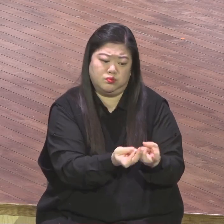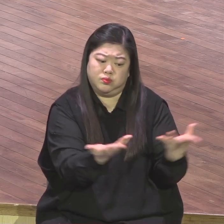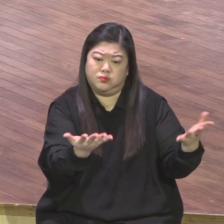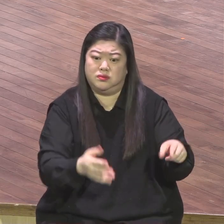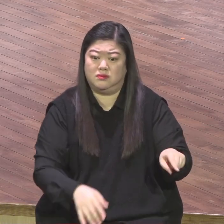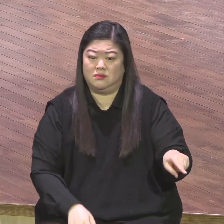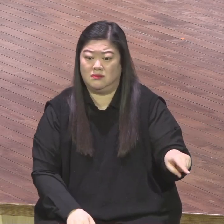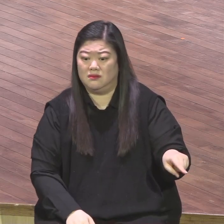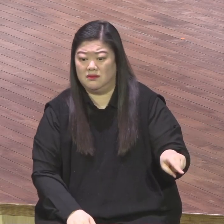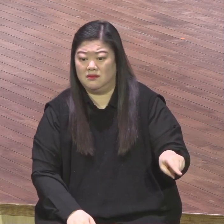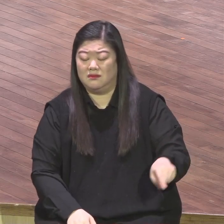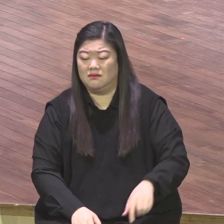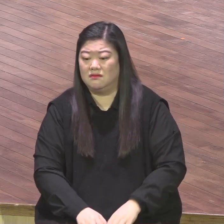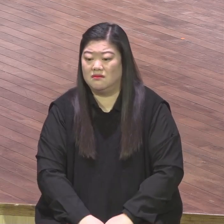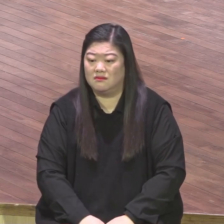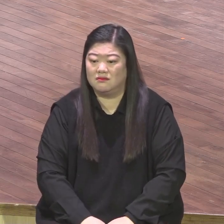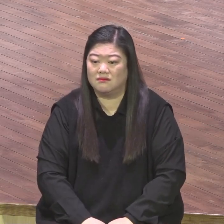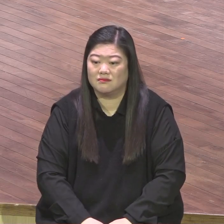대로.